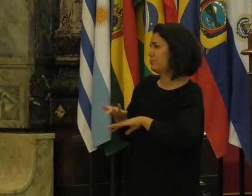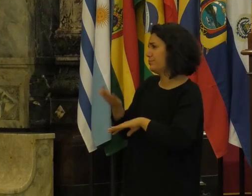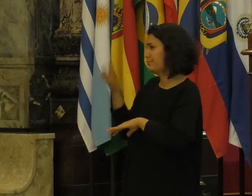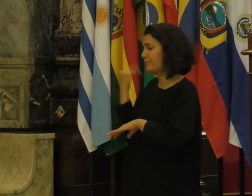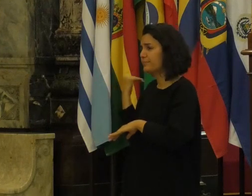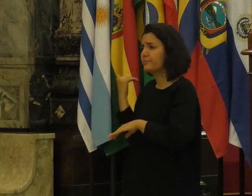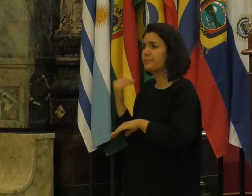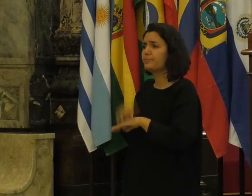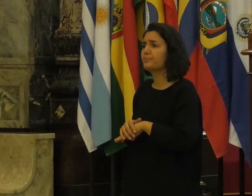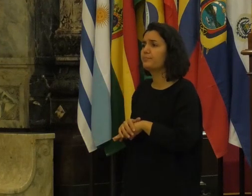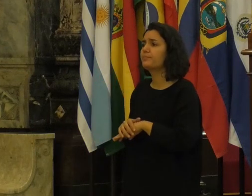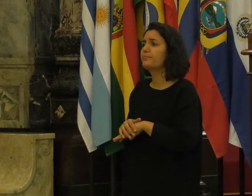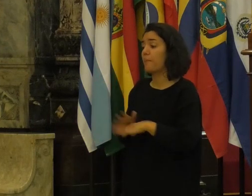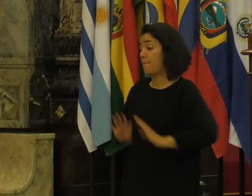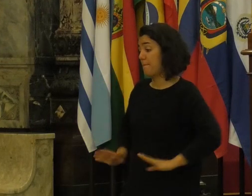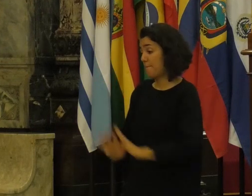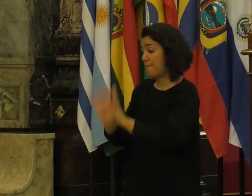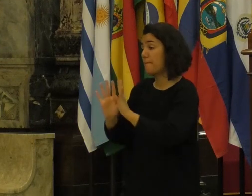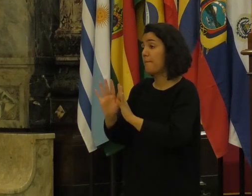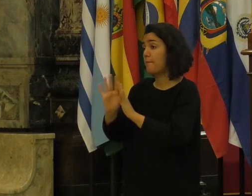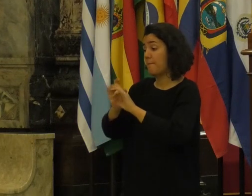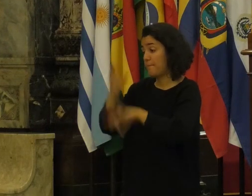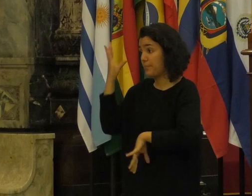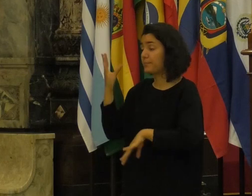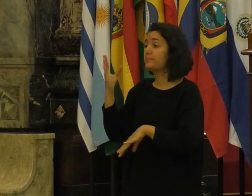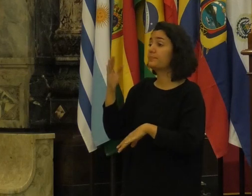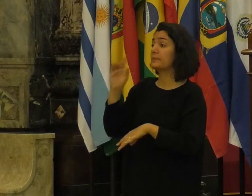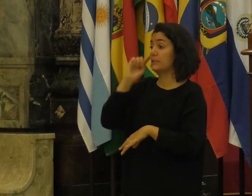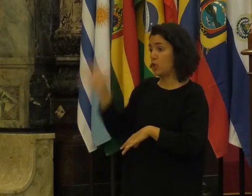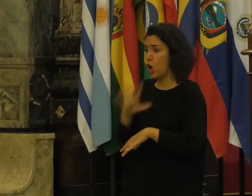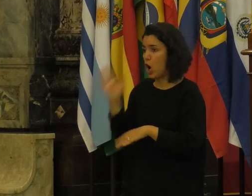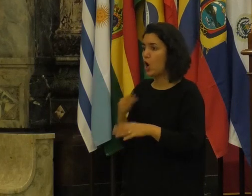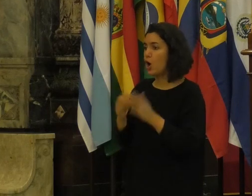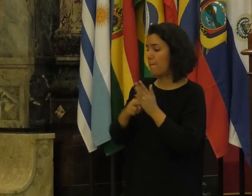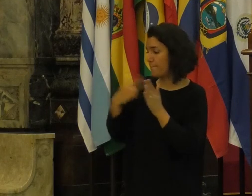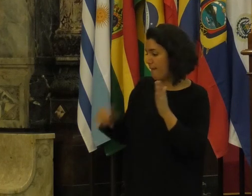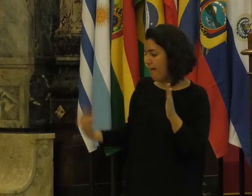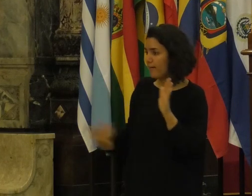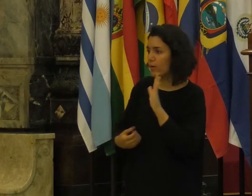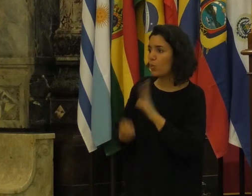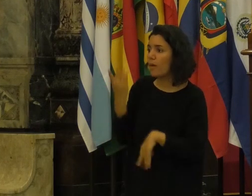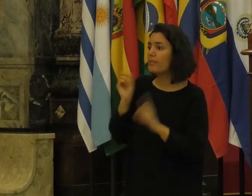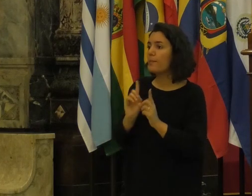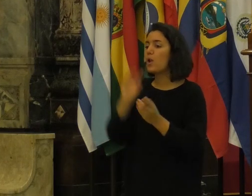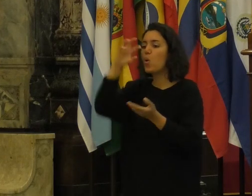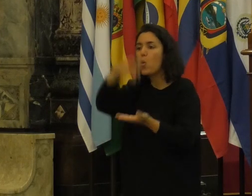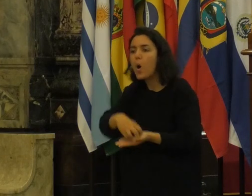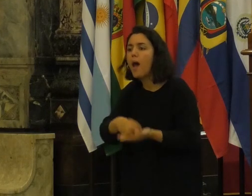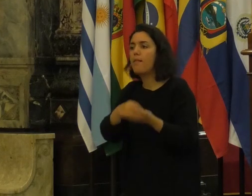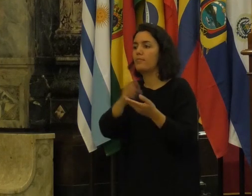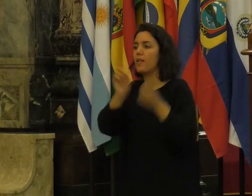el tema de la formación de los psicólogos, los nuevos planes de estudio, el establecimiento de las facultades, el tema de